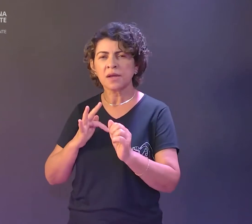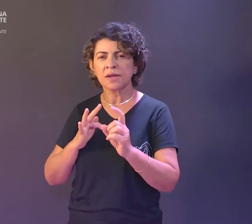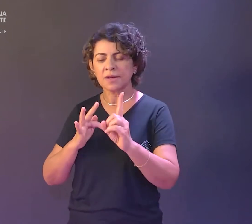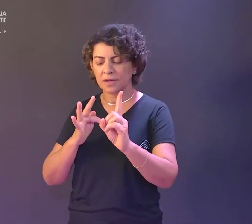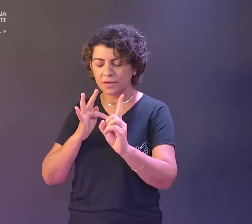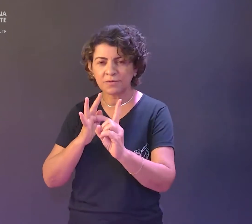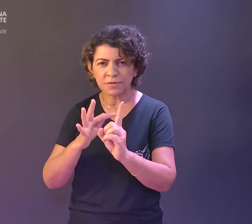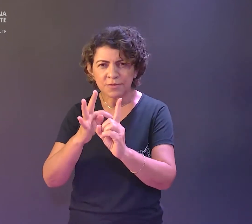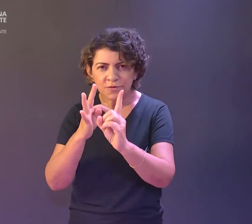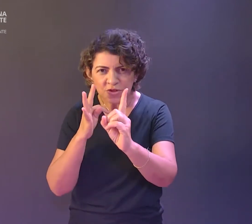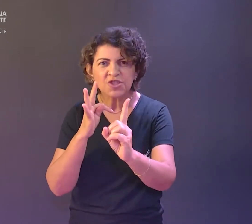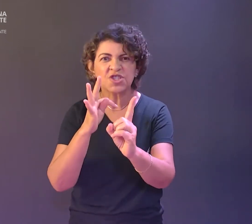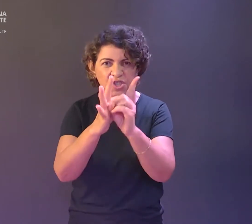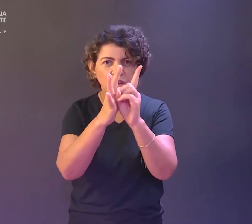em nosso coração.